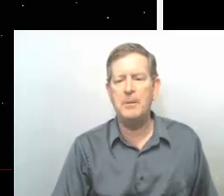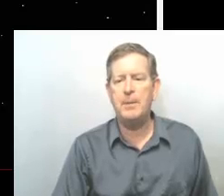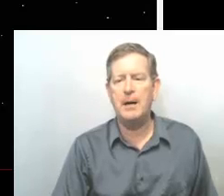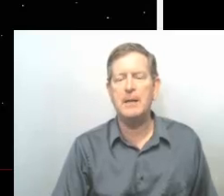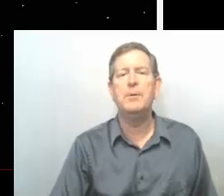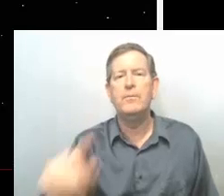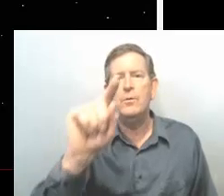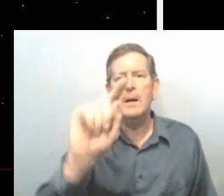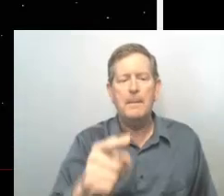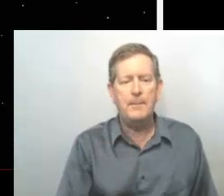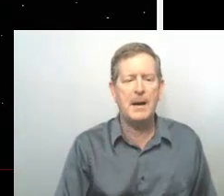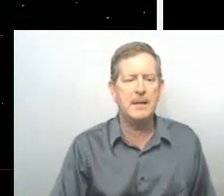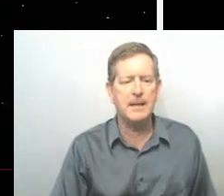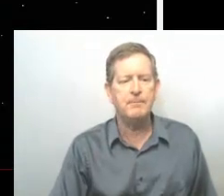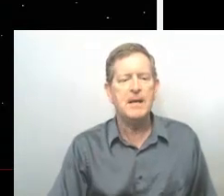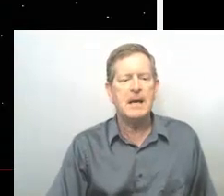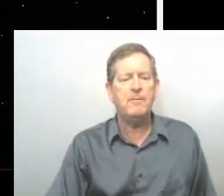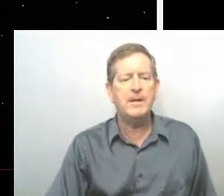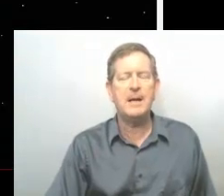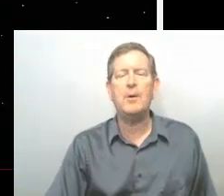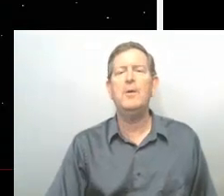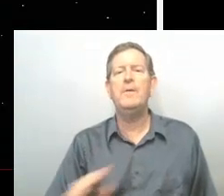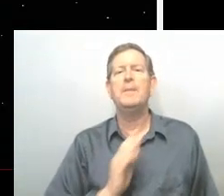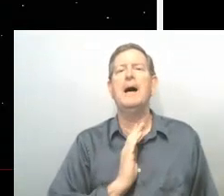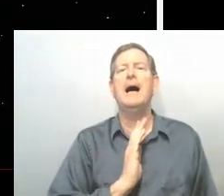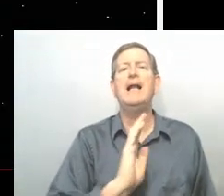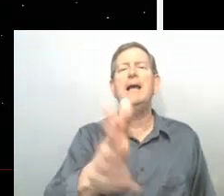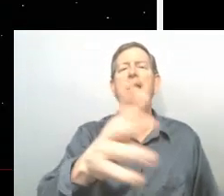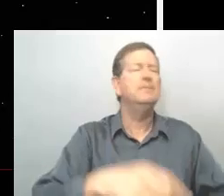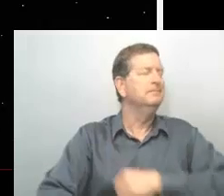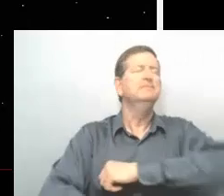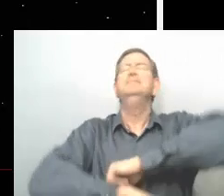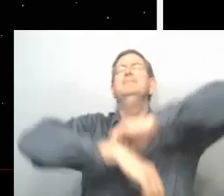parle, elle parle, et puis vous parlez. Et finalement, le verbe